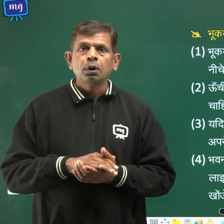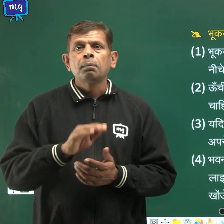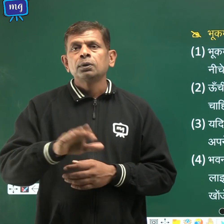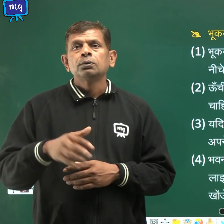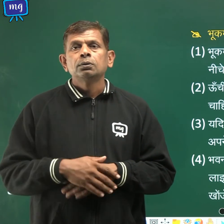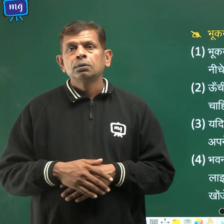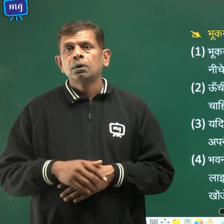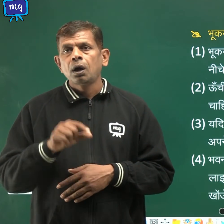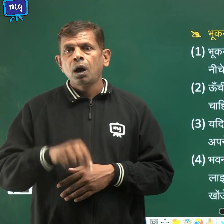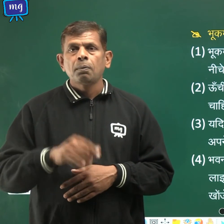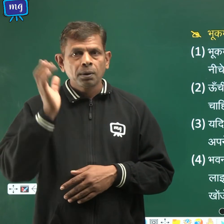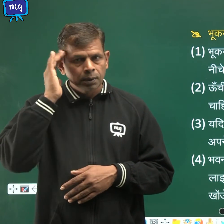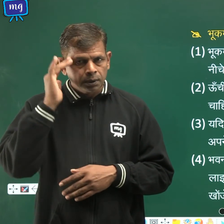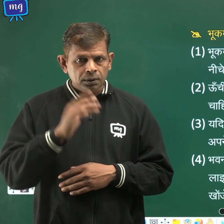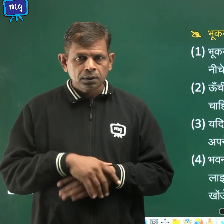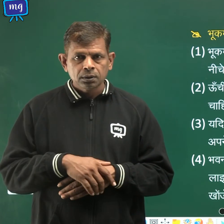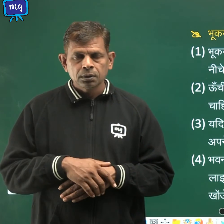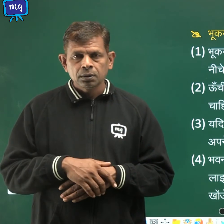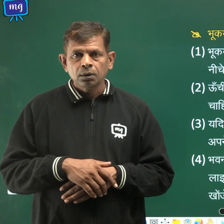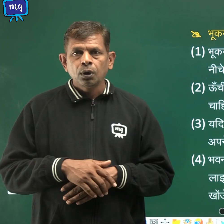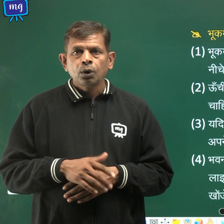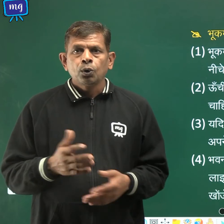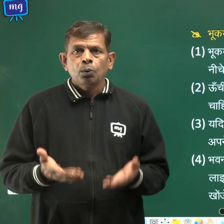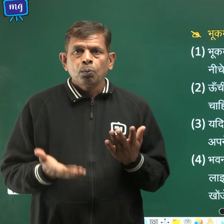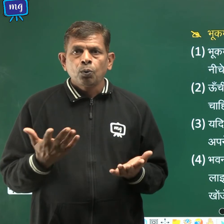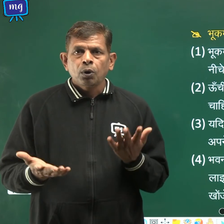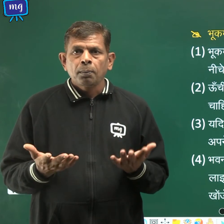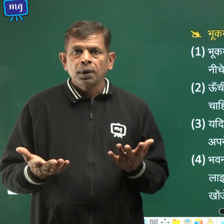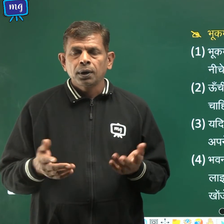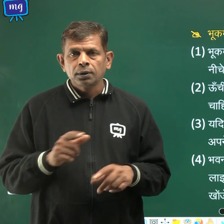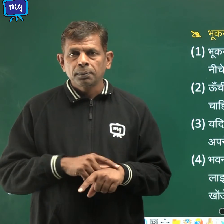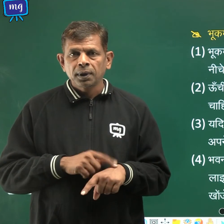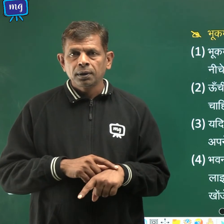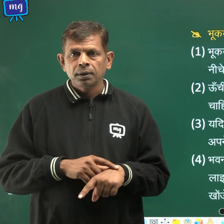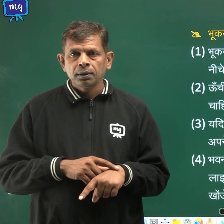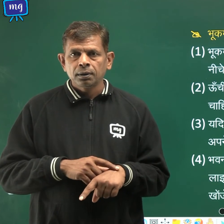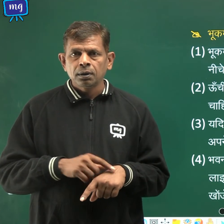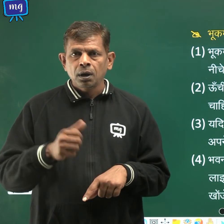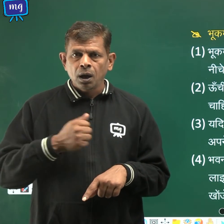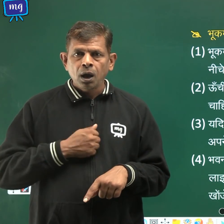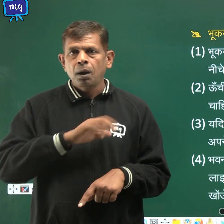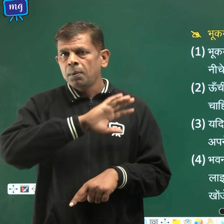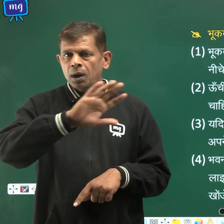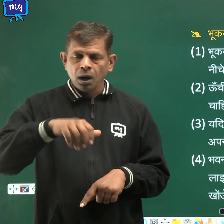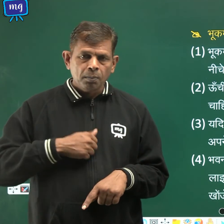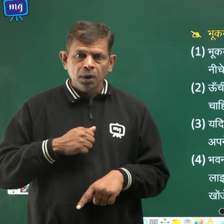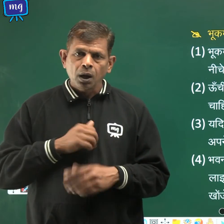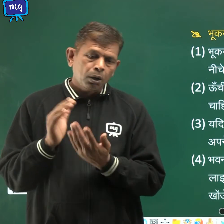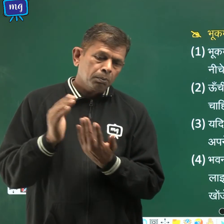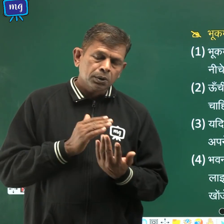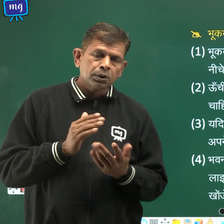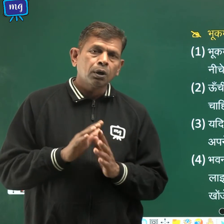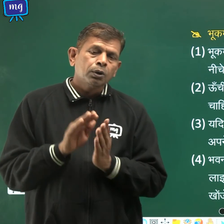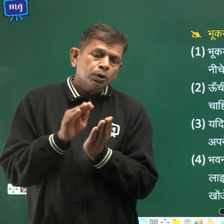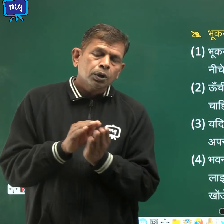बच्चों, अब हम समझेंगे कि भूकंप के समय हमें अपना बचाव